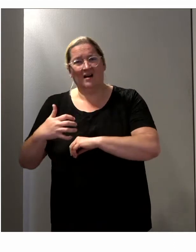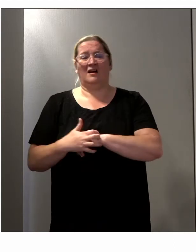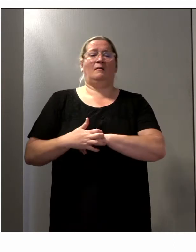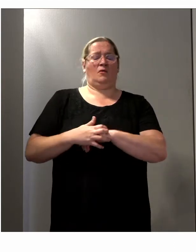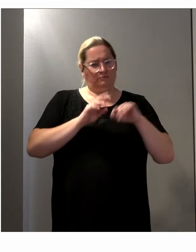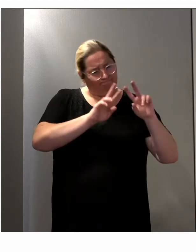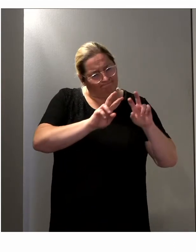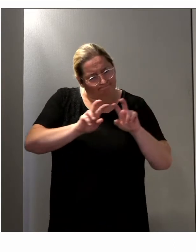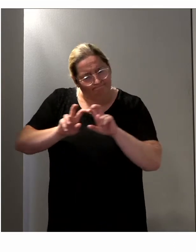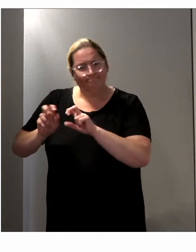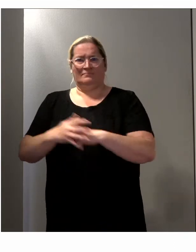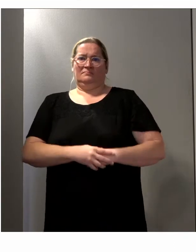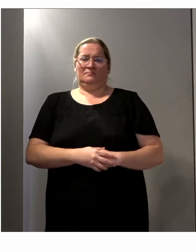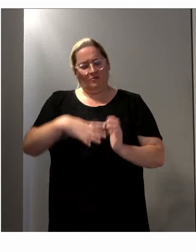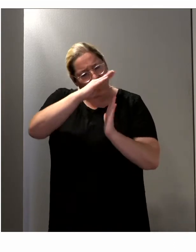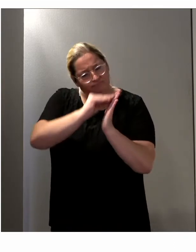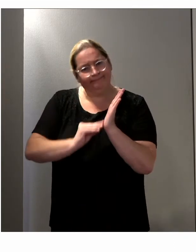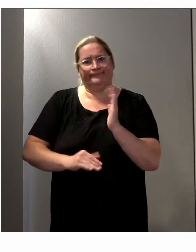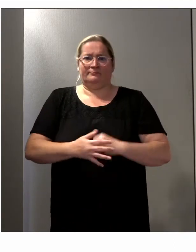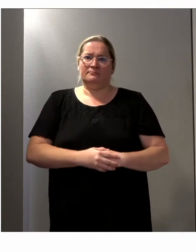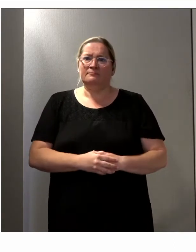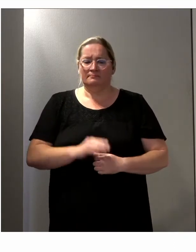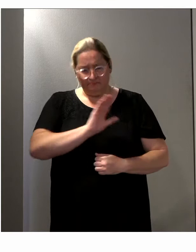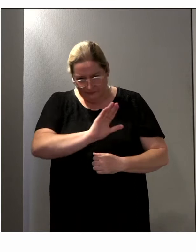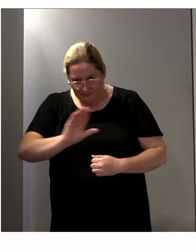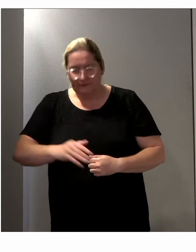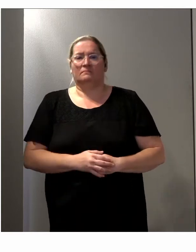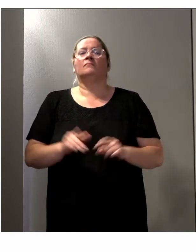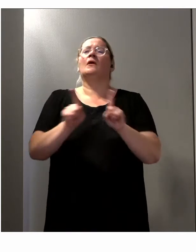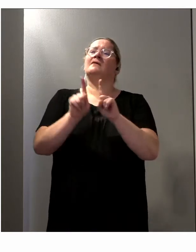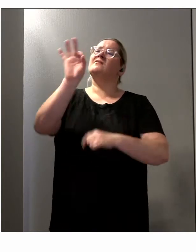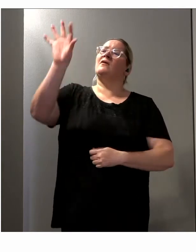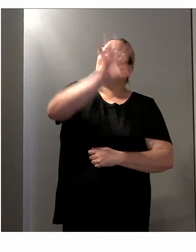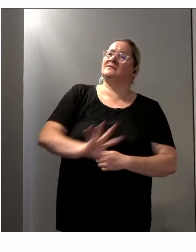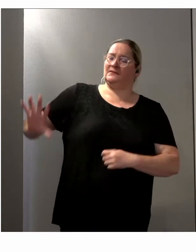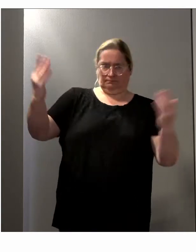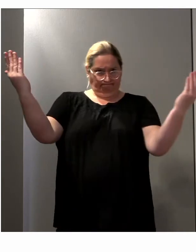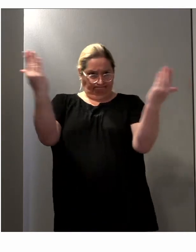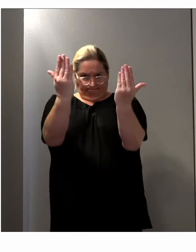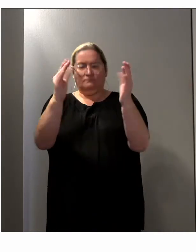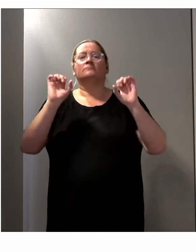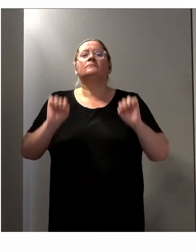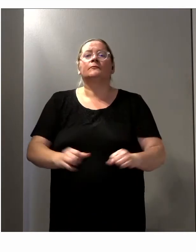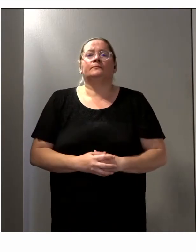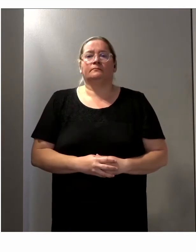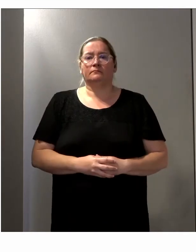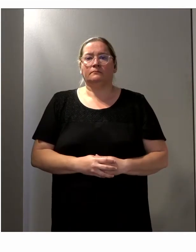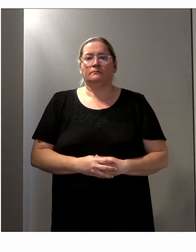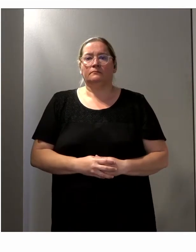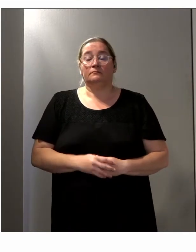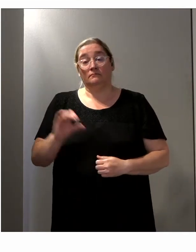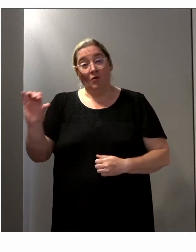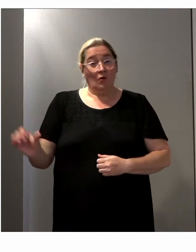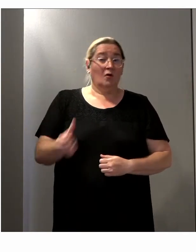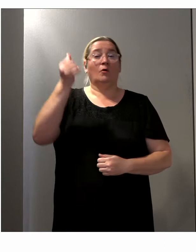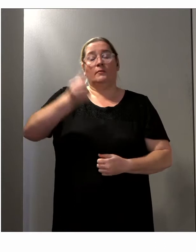personnes handicapées et de le resituer dans le paysage global du pays. Donc la première chose